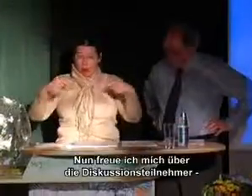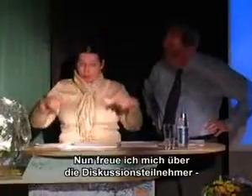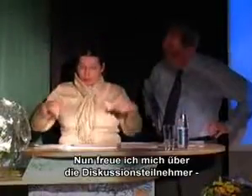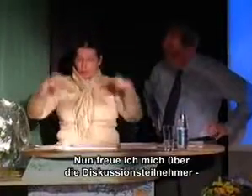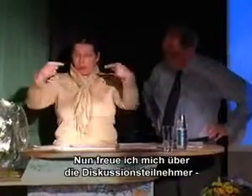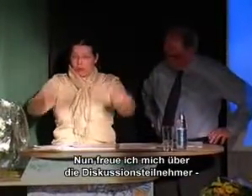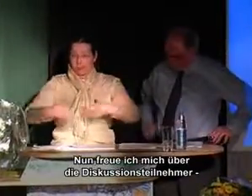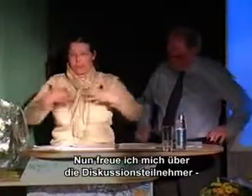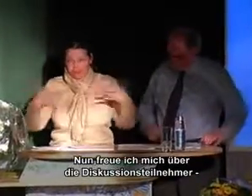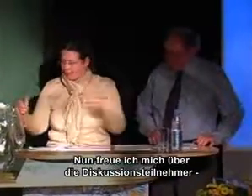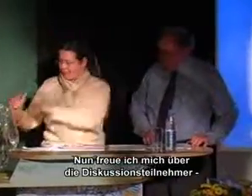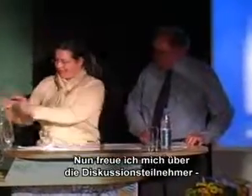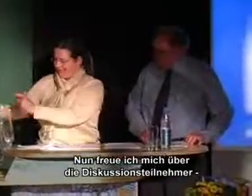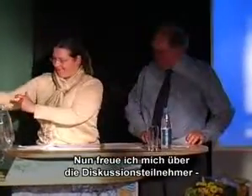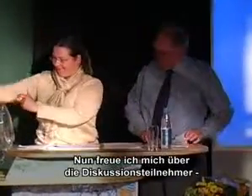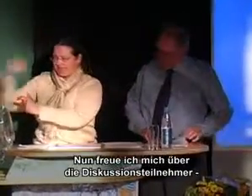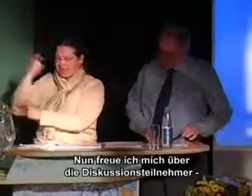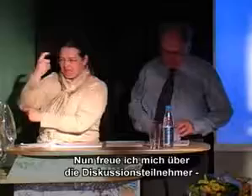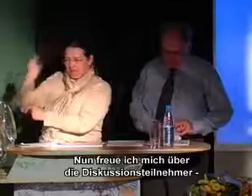Nun freue ich mich über die Diskussionsteilnehmer.